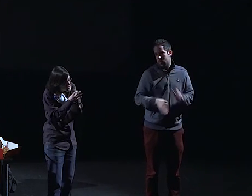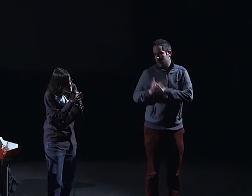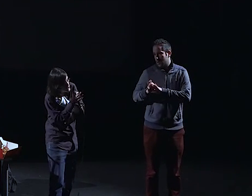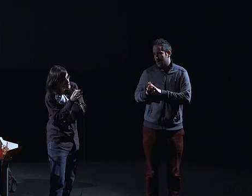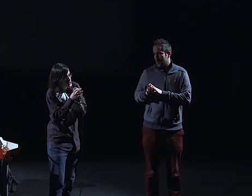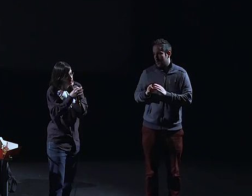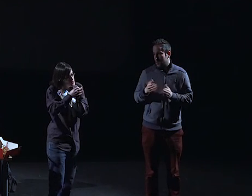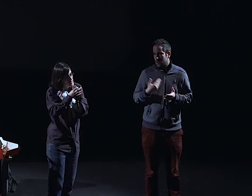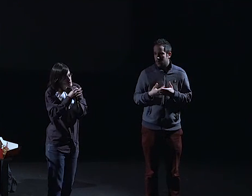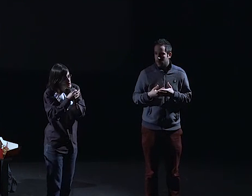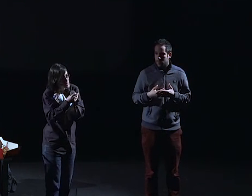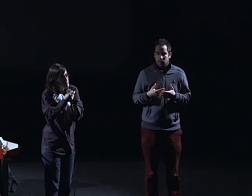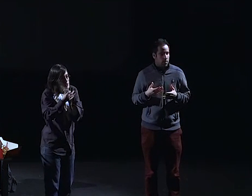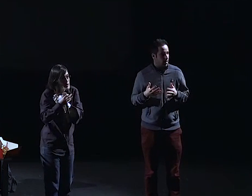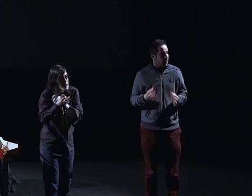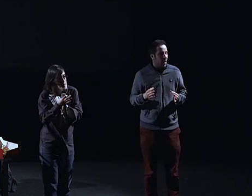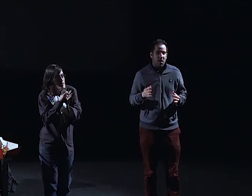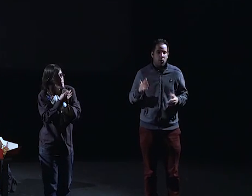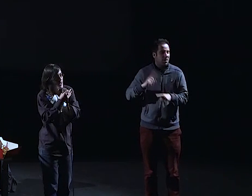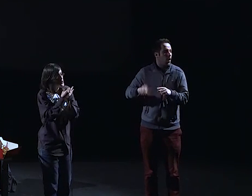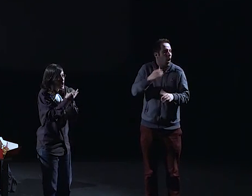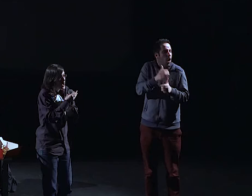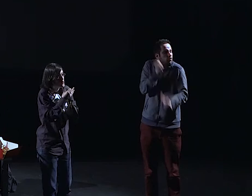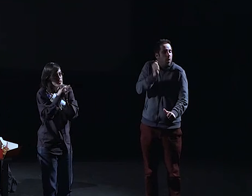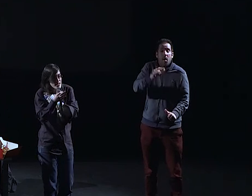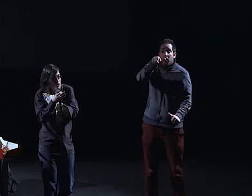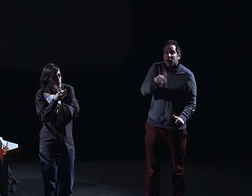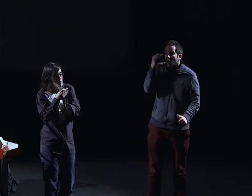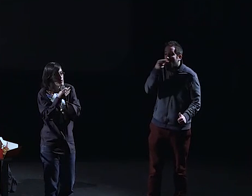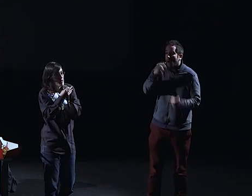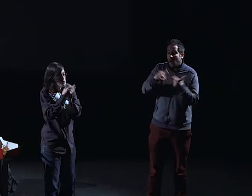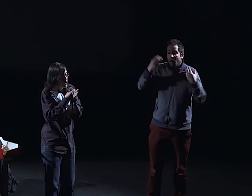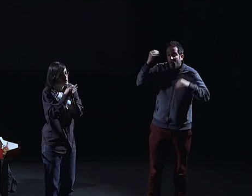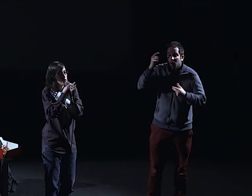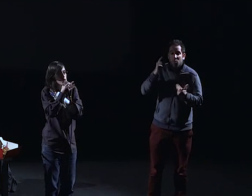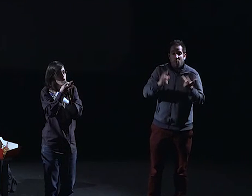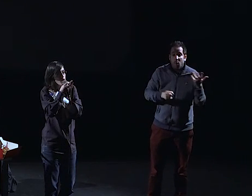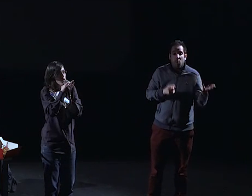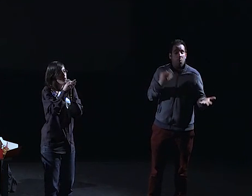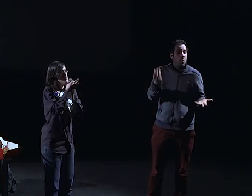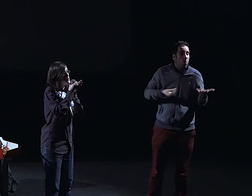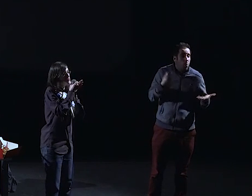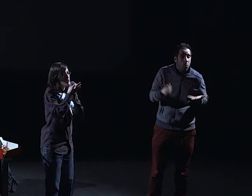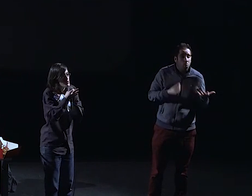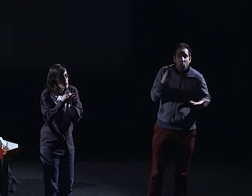C'est le nuisible que je veux mettre de côté, pas le noir ou le délinquant,